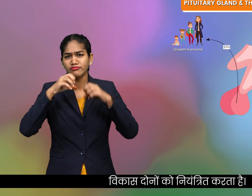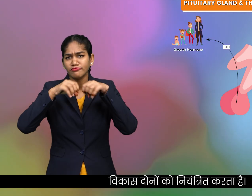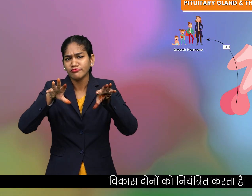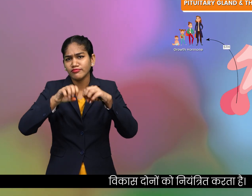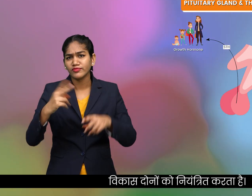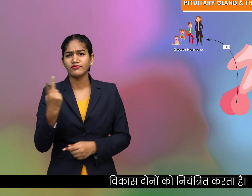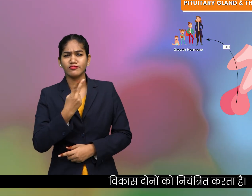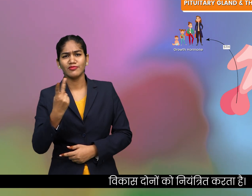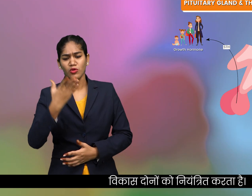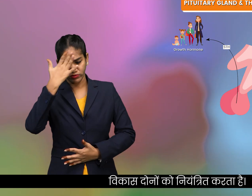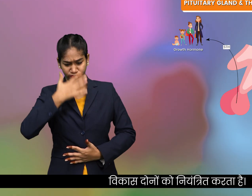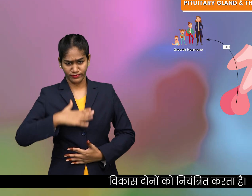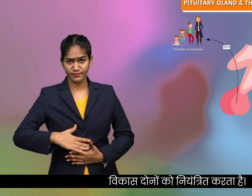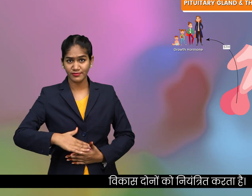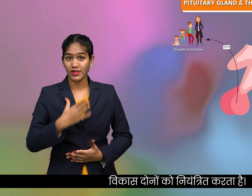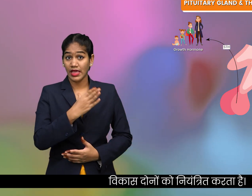है।